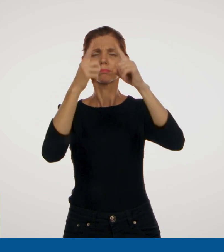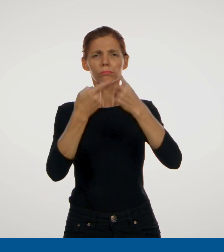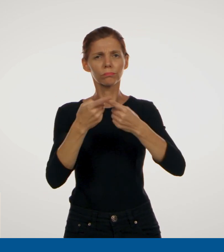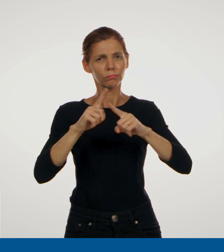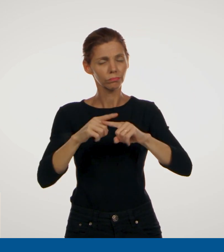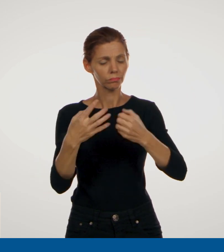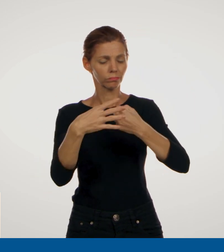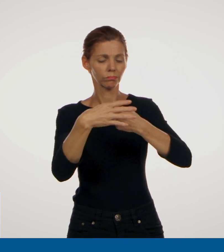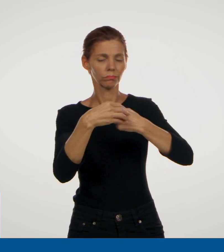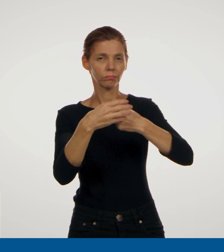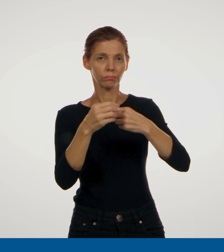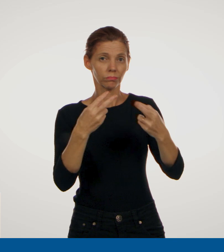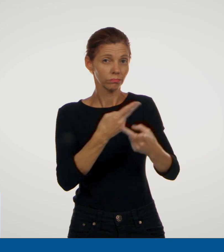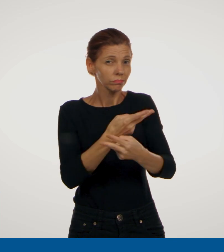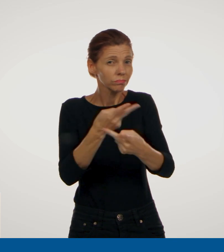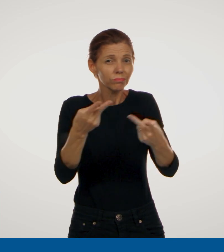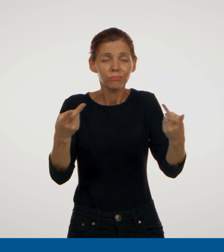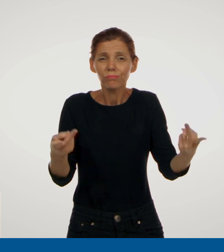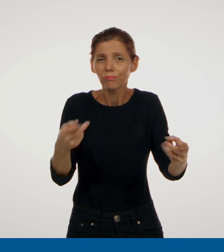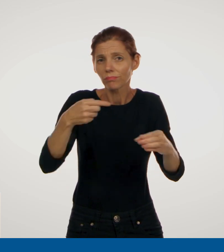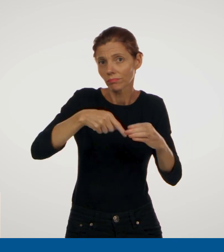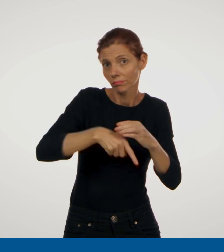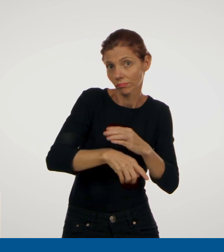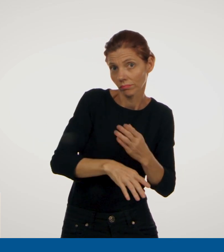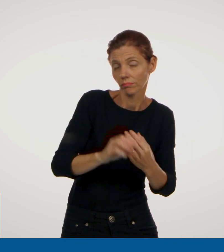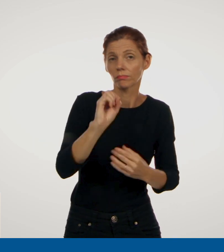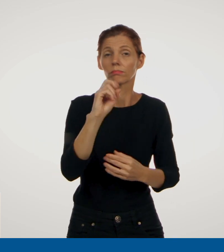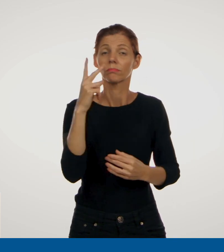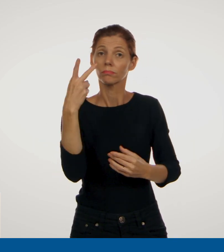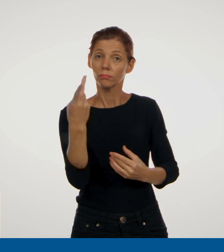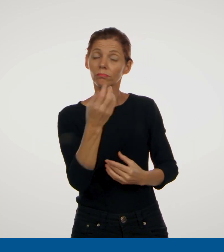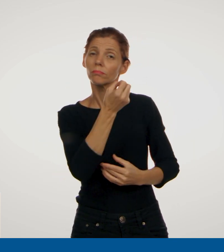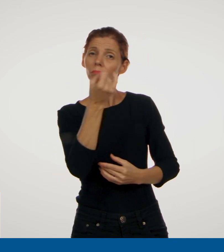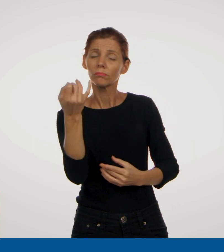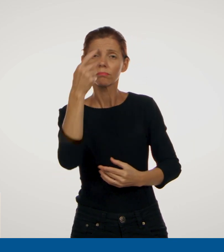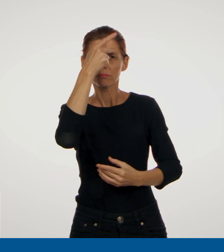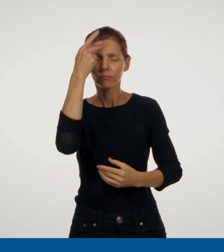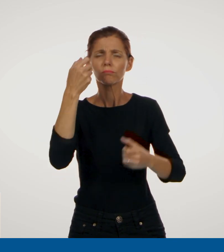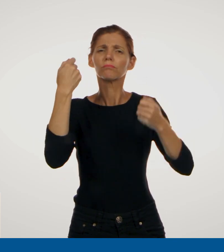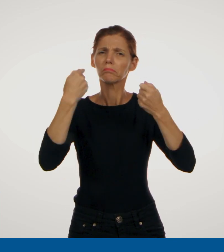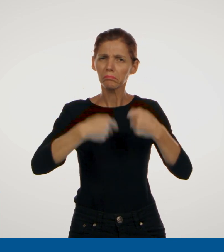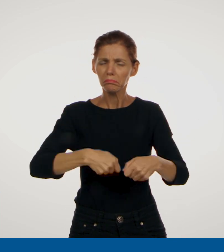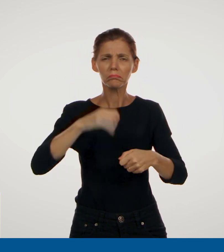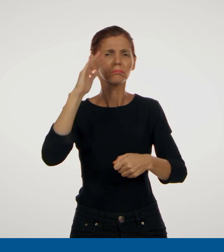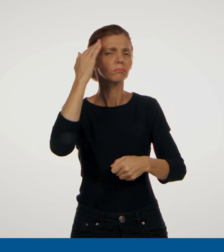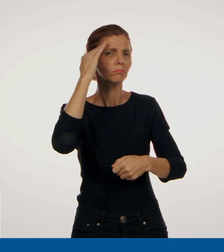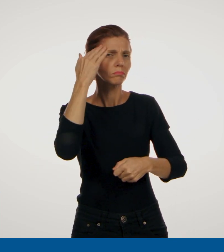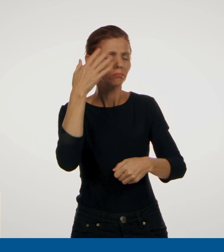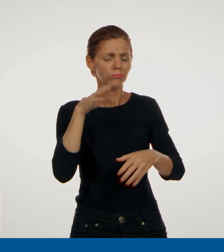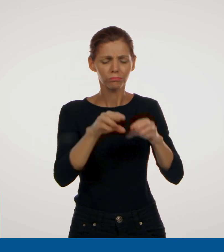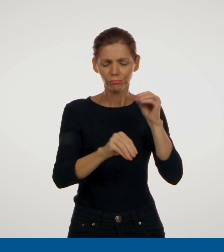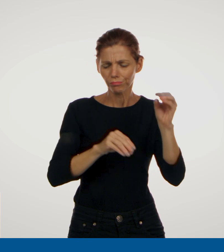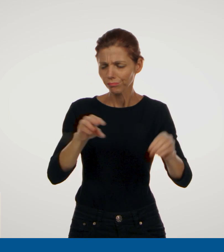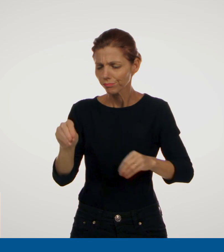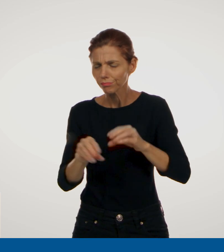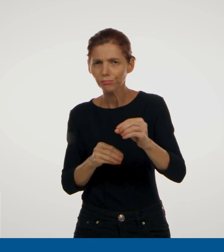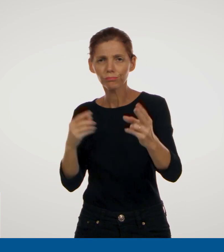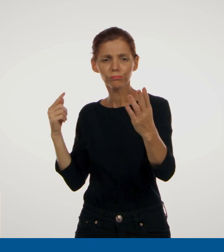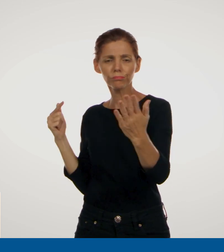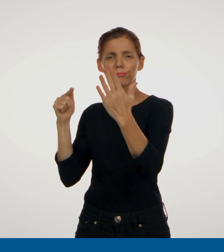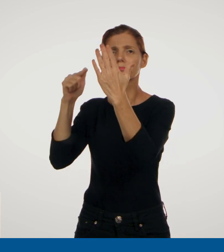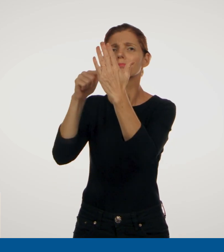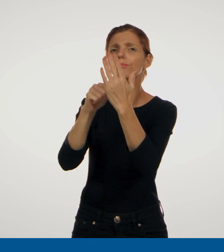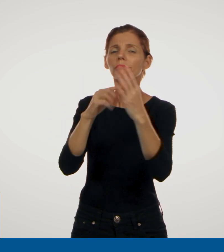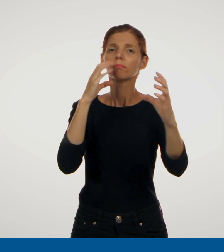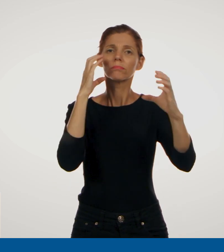habilidades e conhecimentos em várias profundidades, ou seja, o quanto uma pessoa é capaz de compreender, manipular,